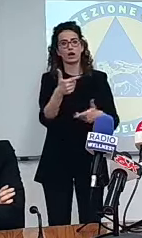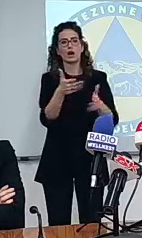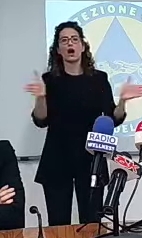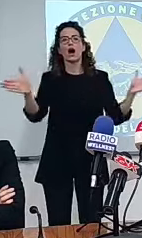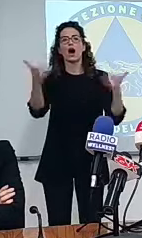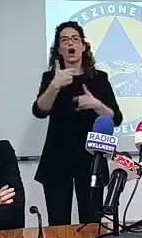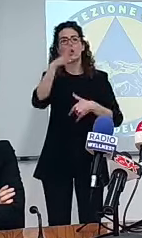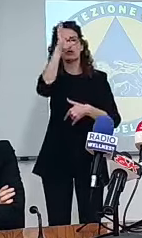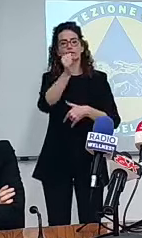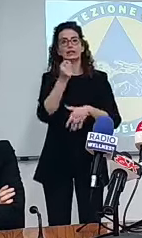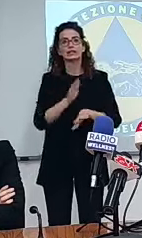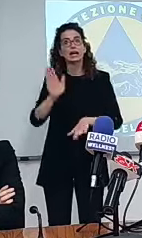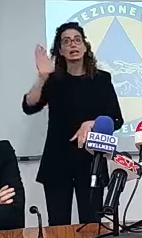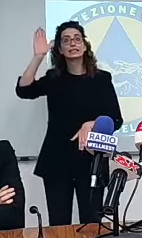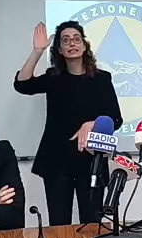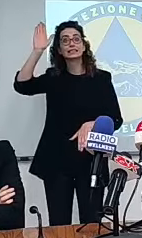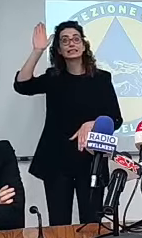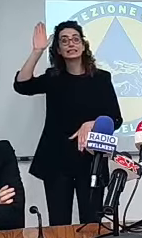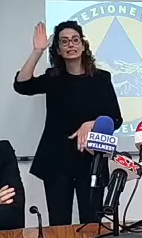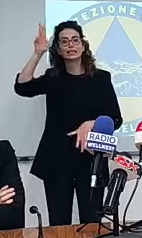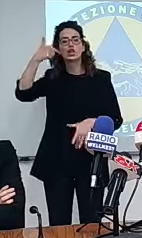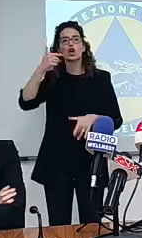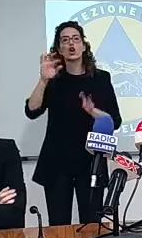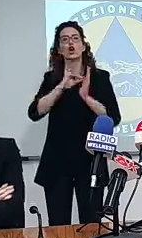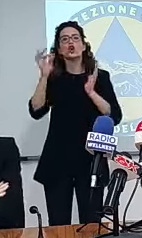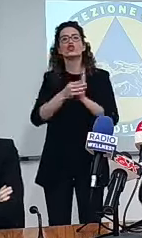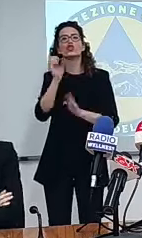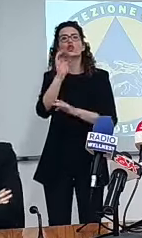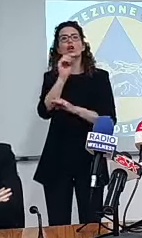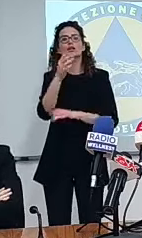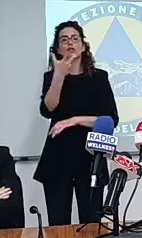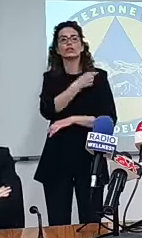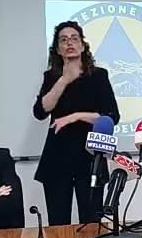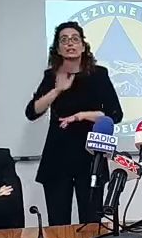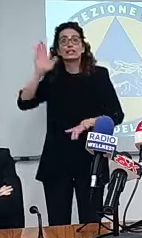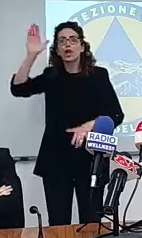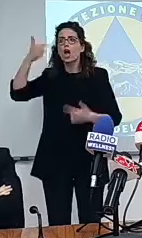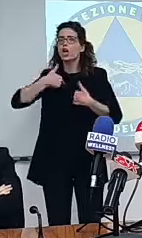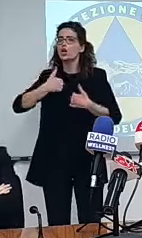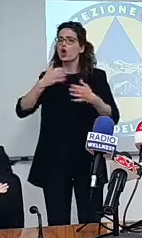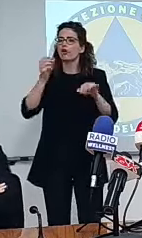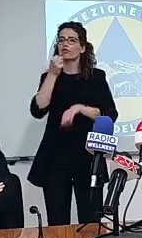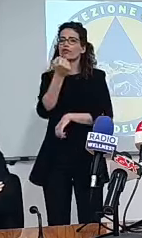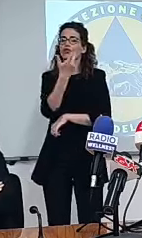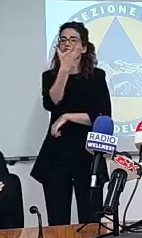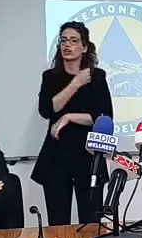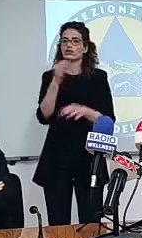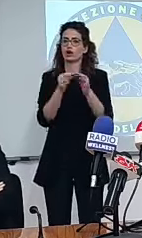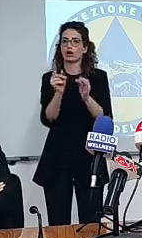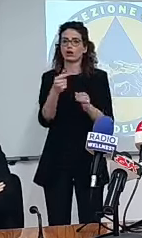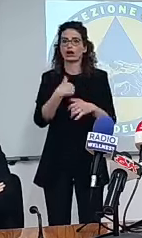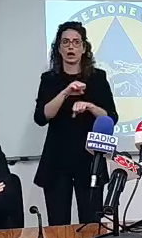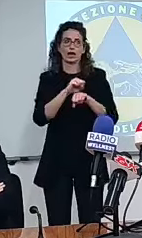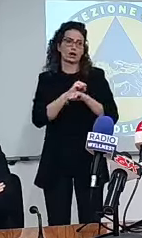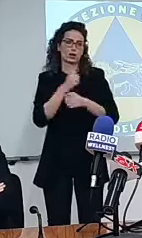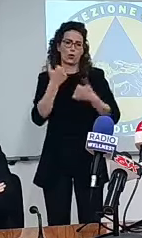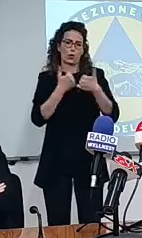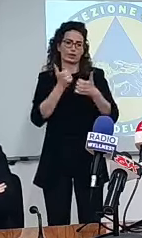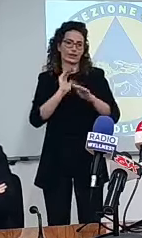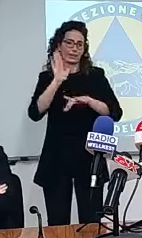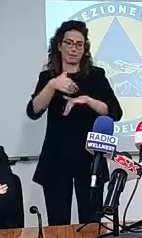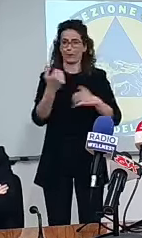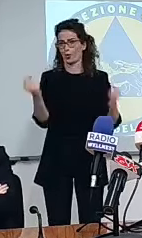quell'aula dell'università e il giorno della lezione sui vaccini avesse detto io sono contrario ai vaccini, immagino che non avrebbe mai neanche passato l'esame.